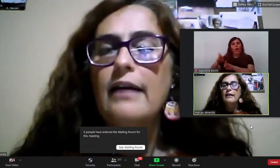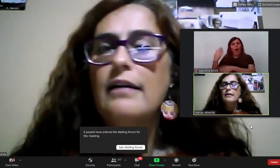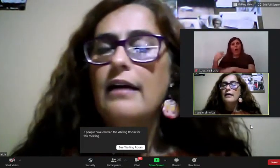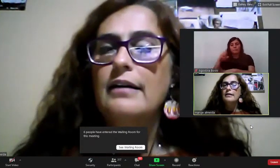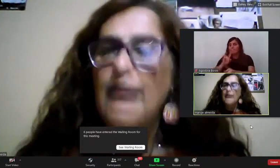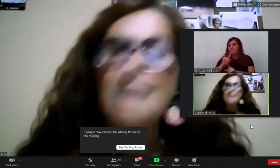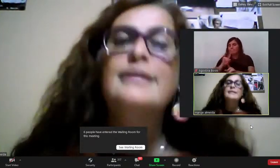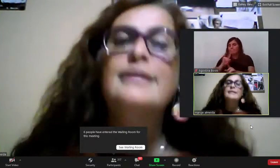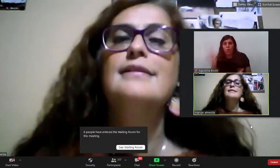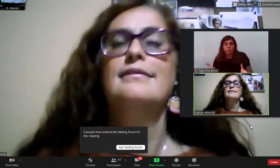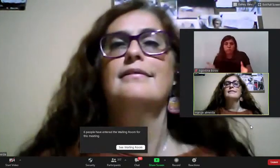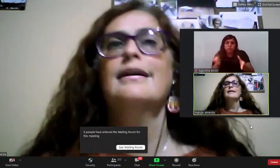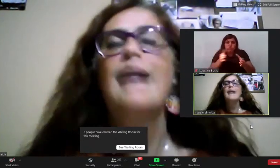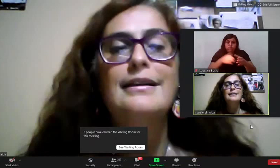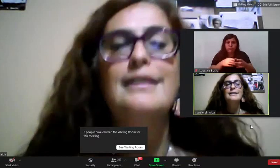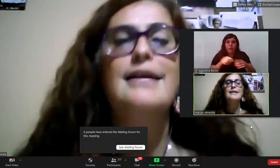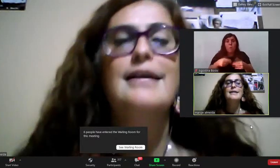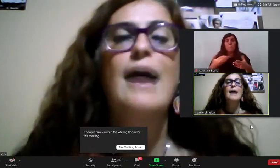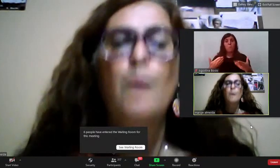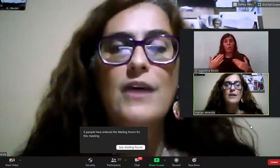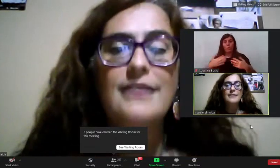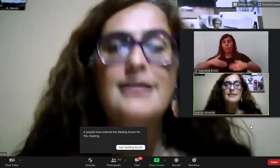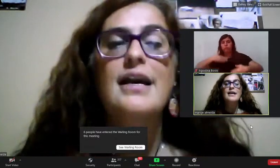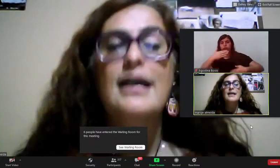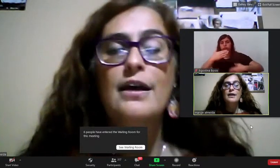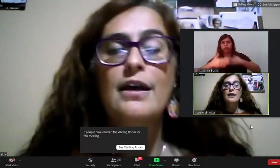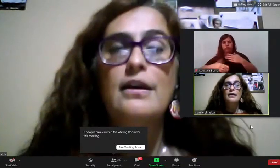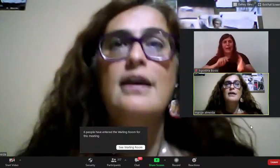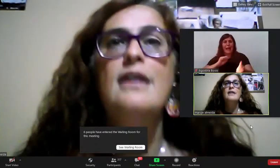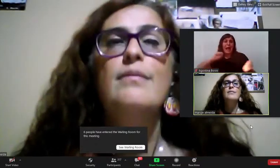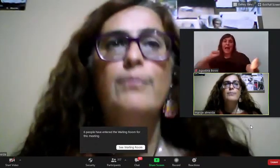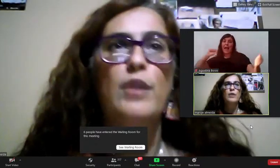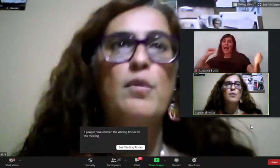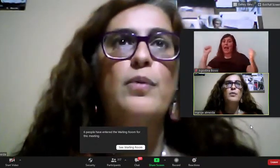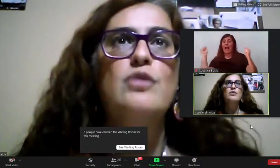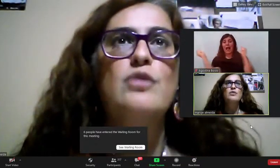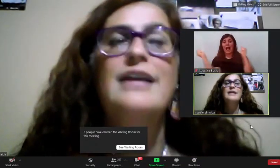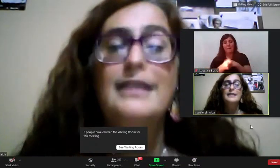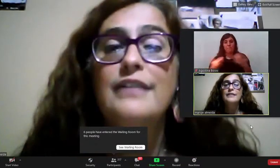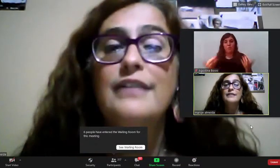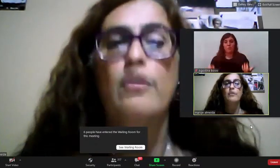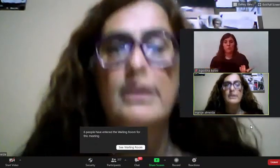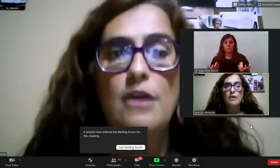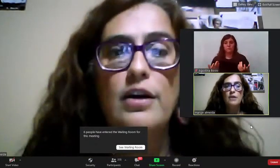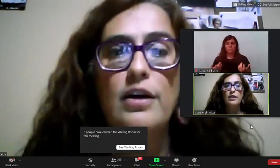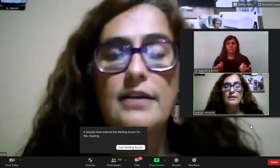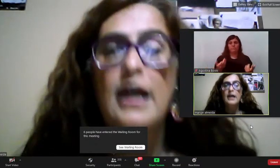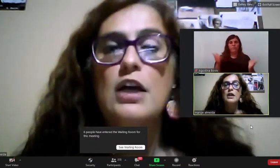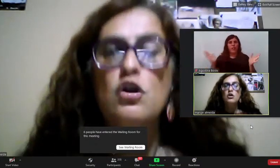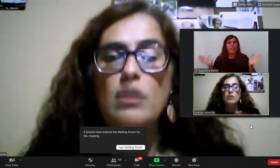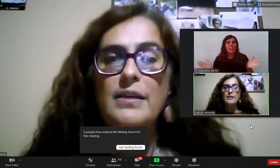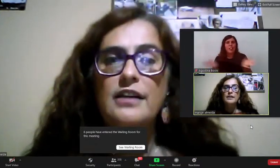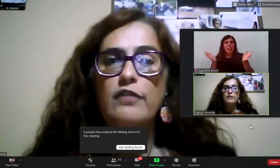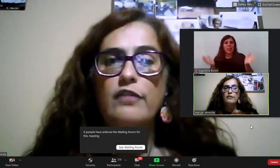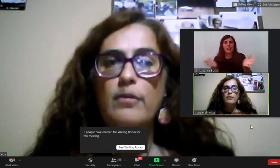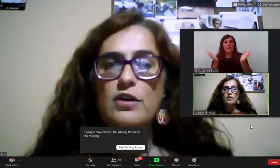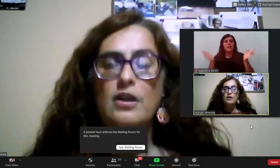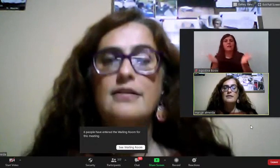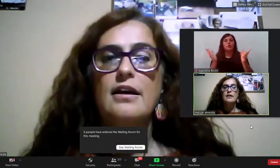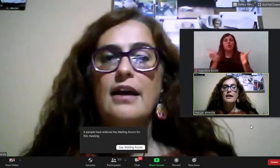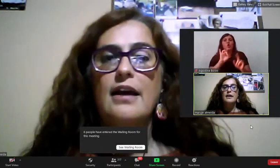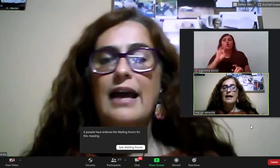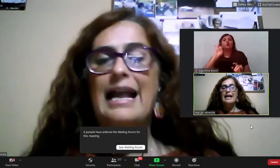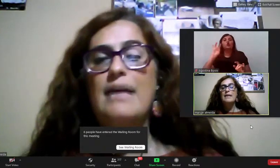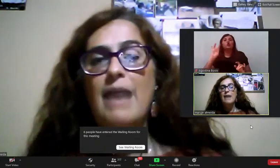producir grandes apuestas y podemos producir grandes transformaciones. No solamente